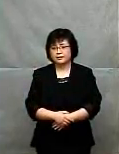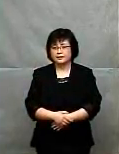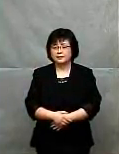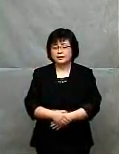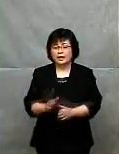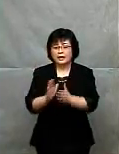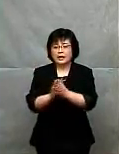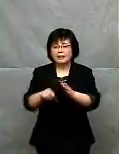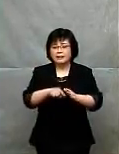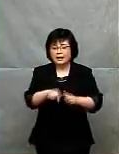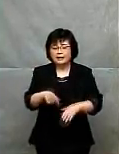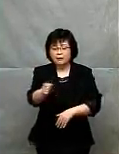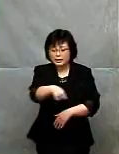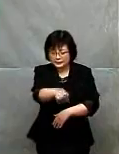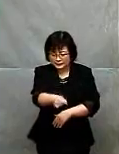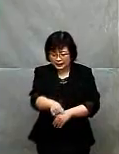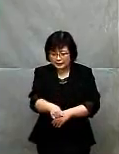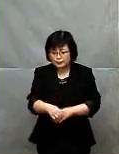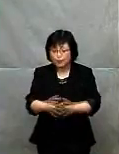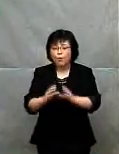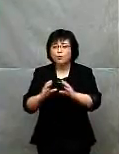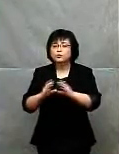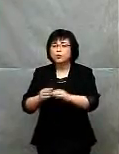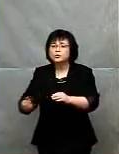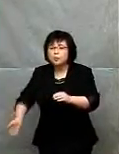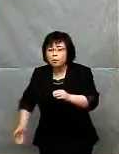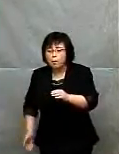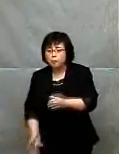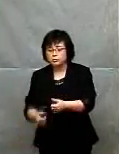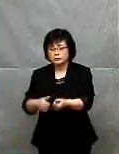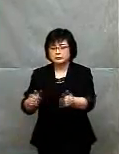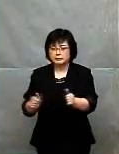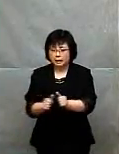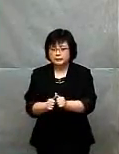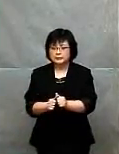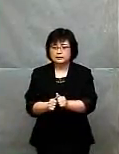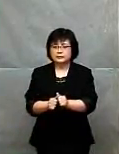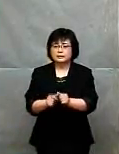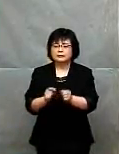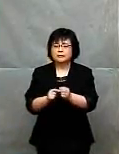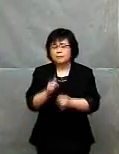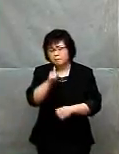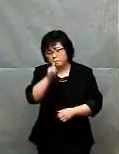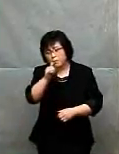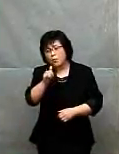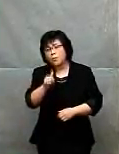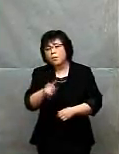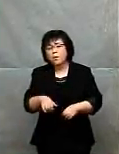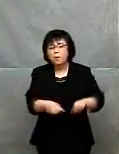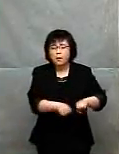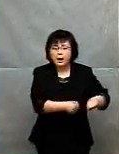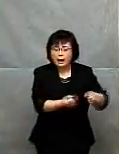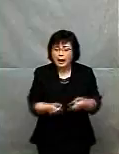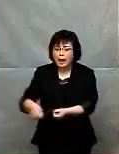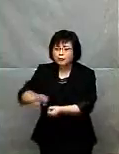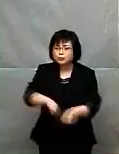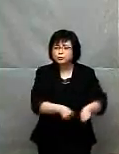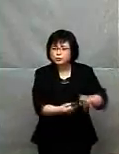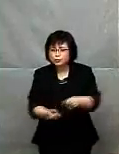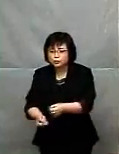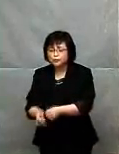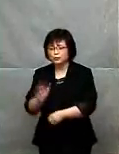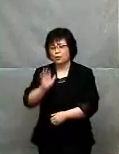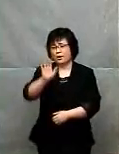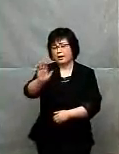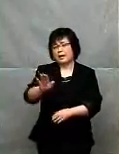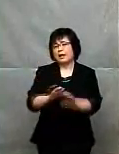内では新体操やソフトボール男子、そして本県のお家芸でありますカヌー競技がこれから